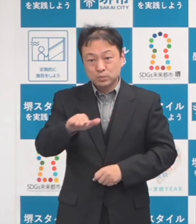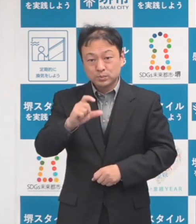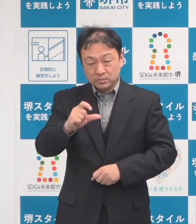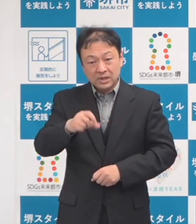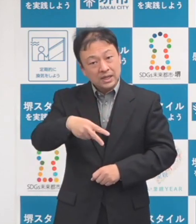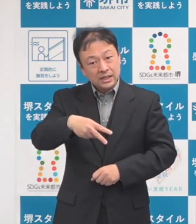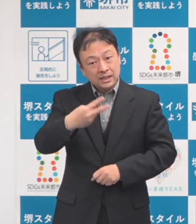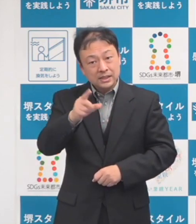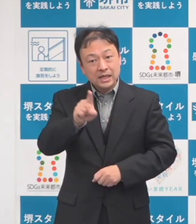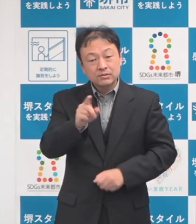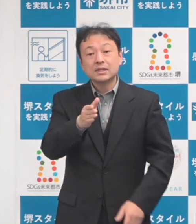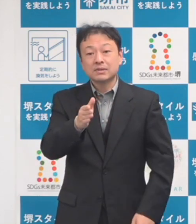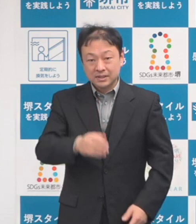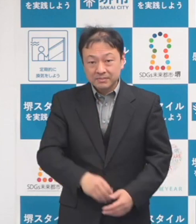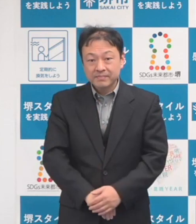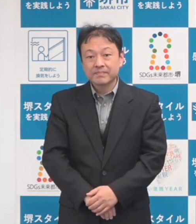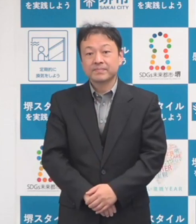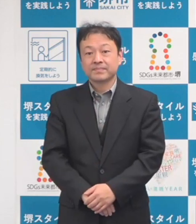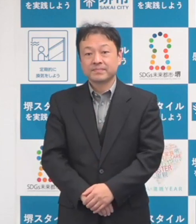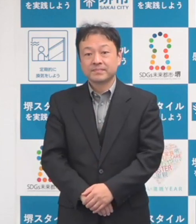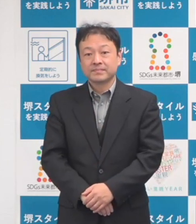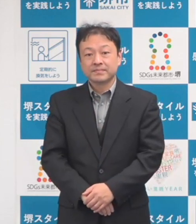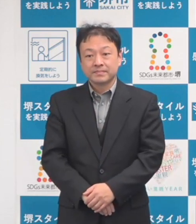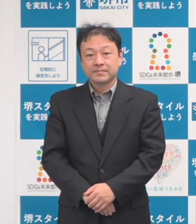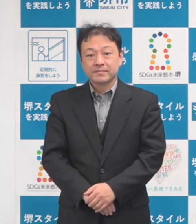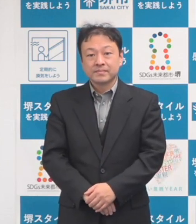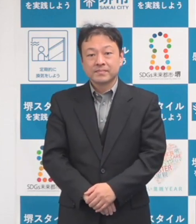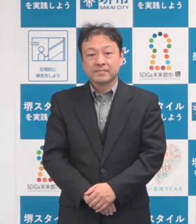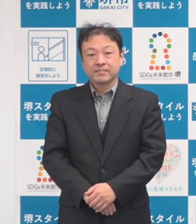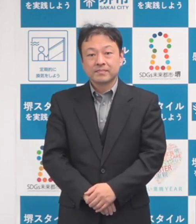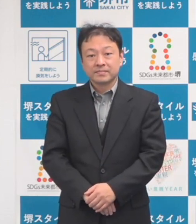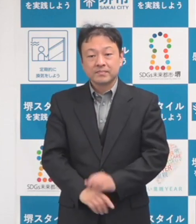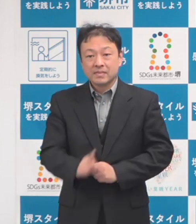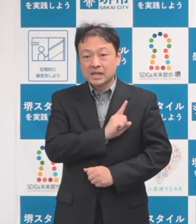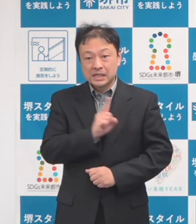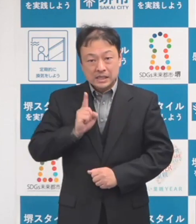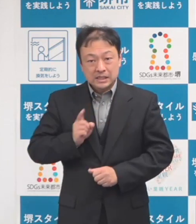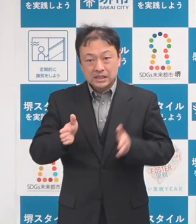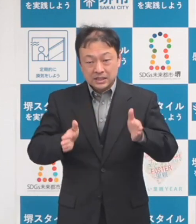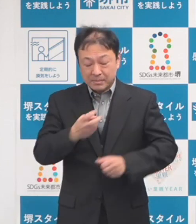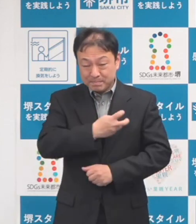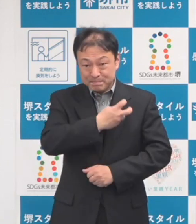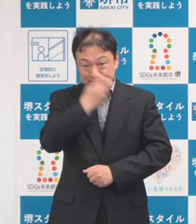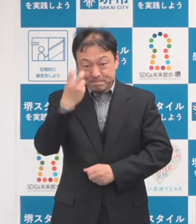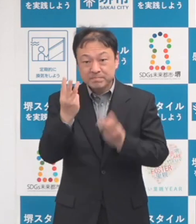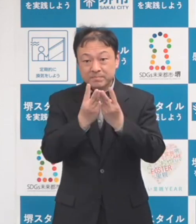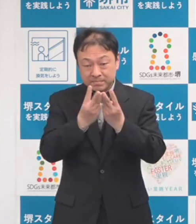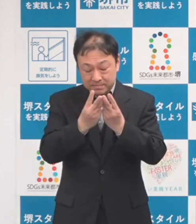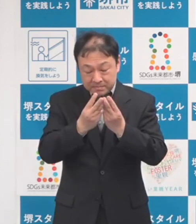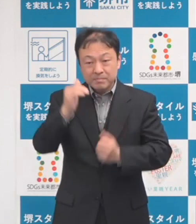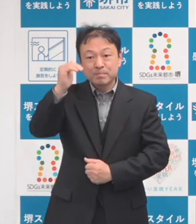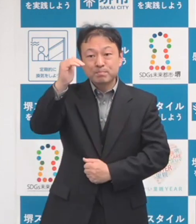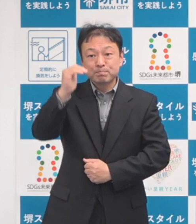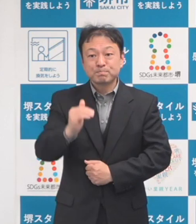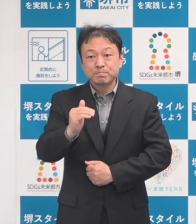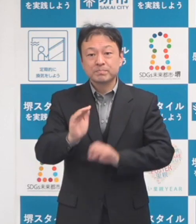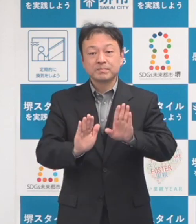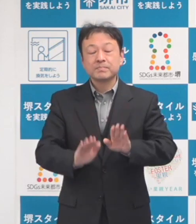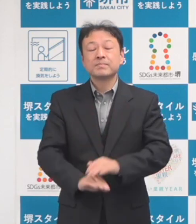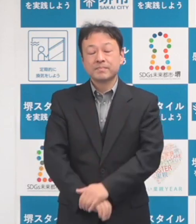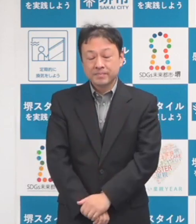200人台ということで、かなり1日あたりの新規陽性者は少なくなっているという印象です。